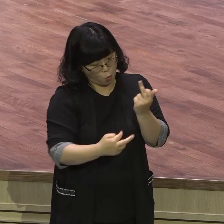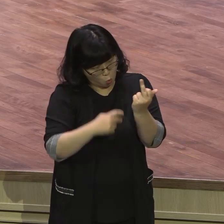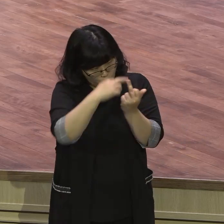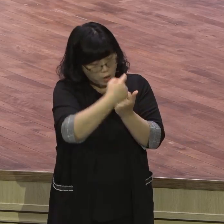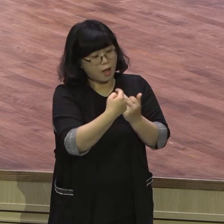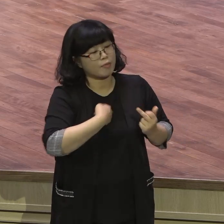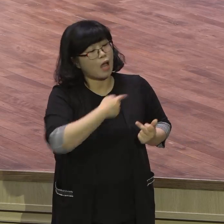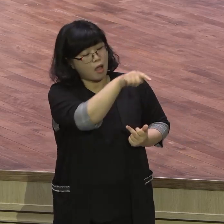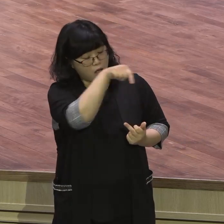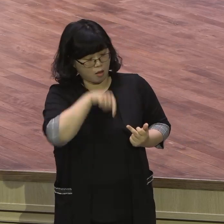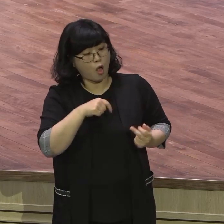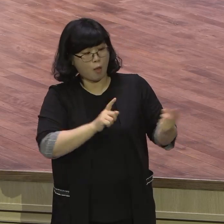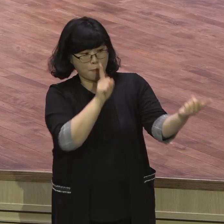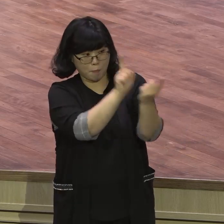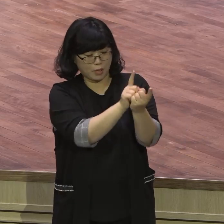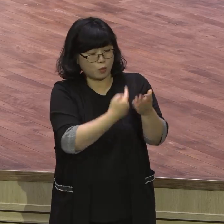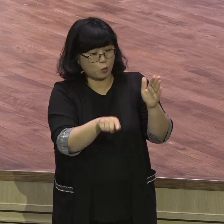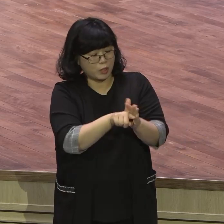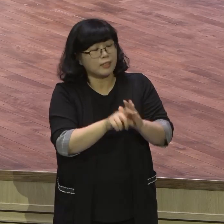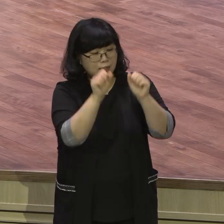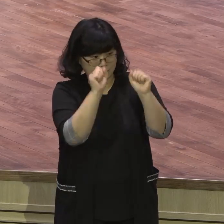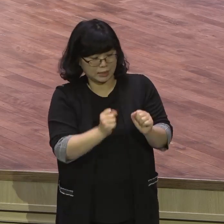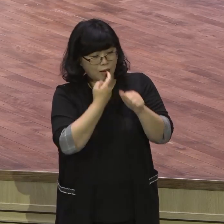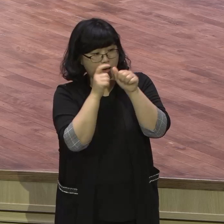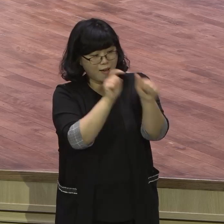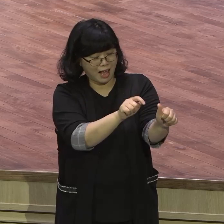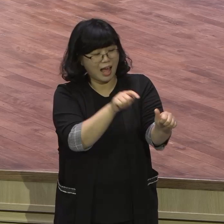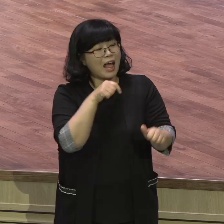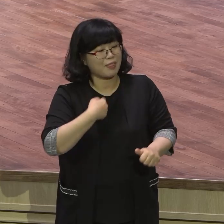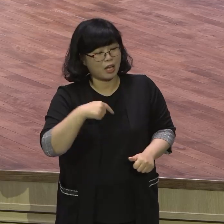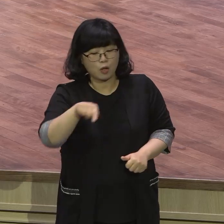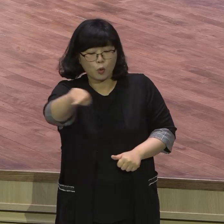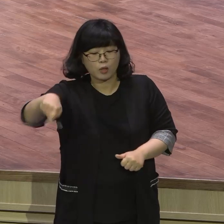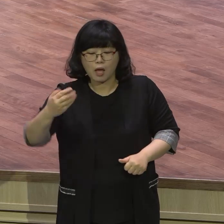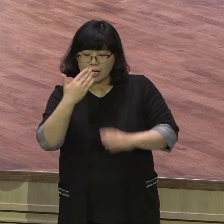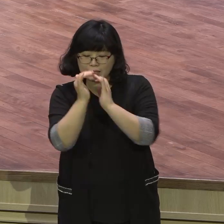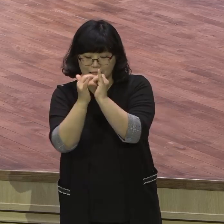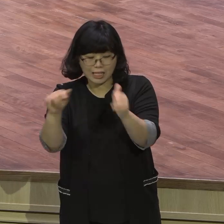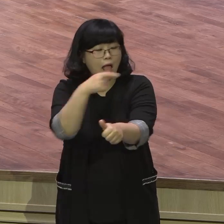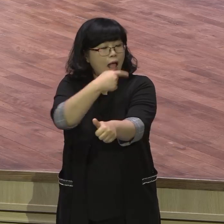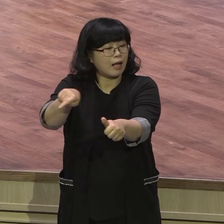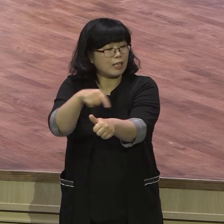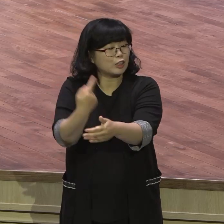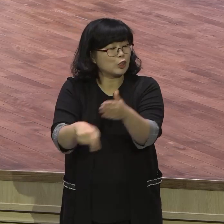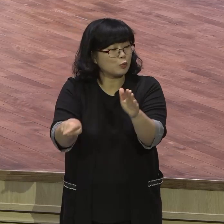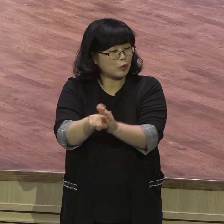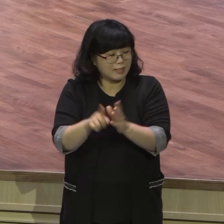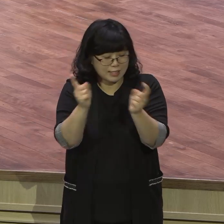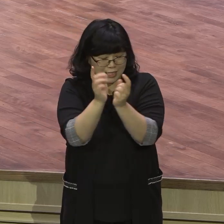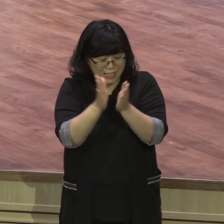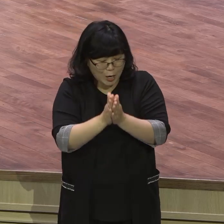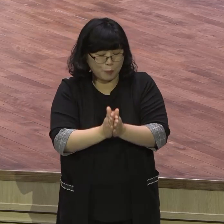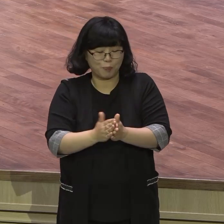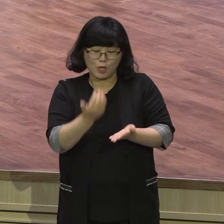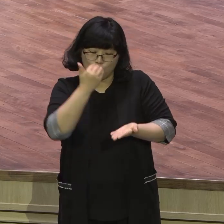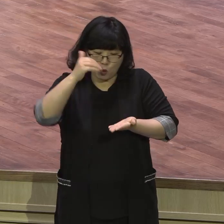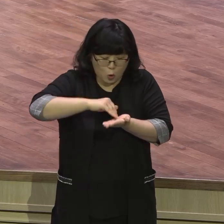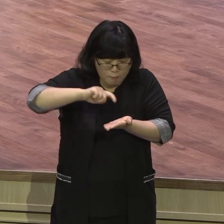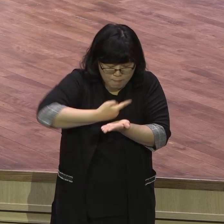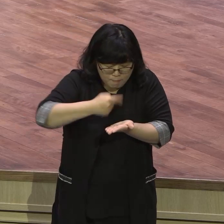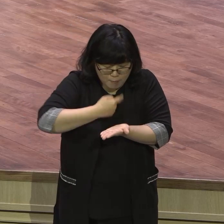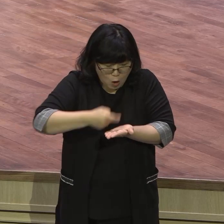있어라. 너가 그들을 가르치도록 내가 율법과 계명을 치니 기록한 돌판을 내게